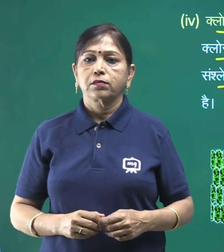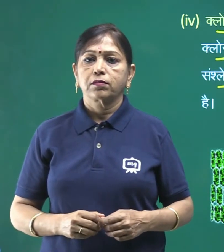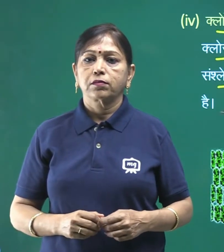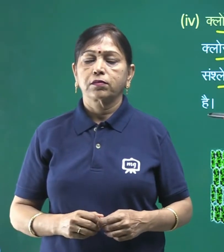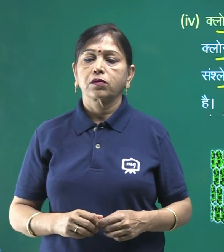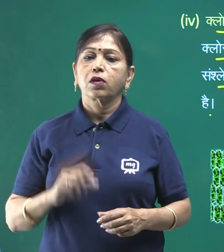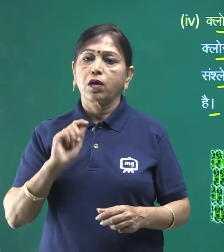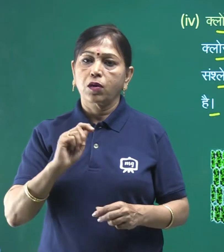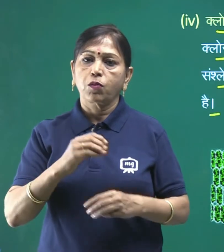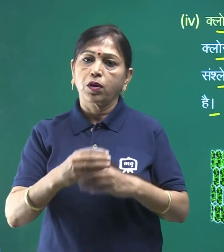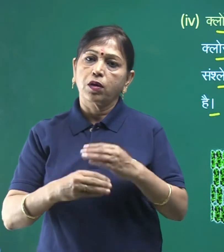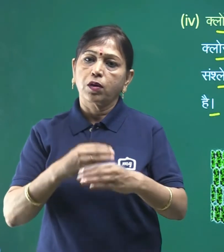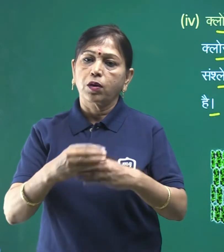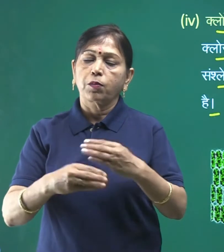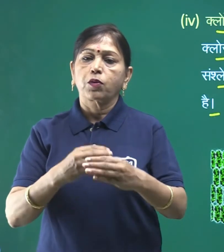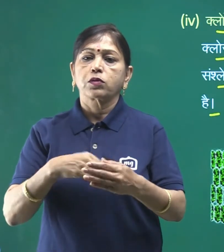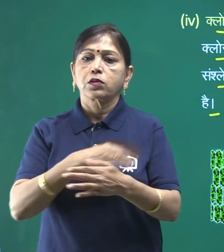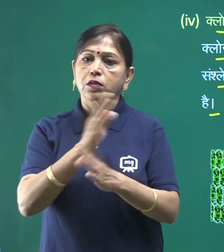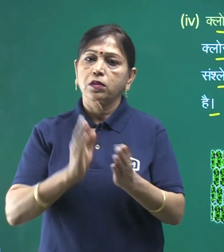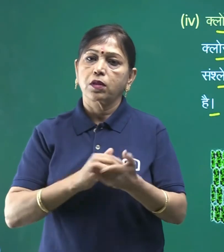क्रिया संपन्न होती है।